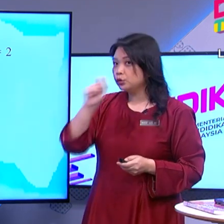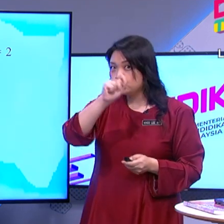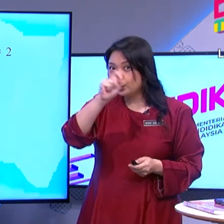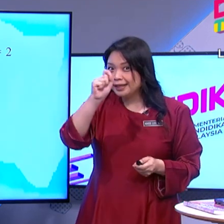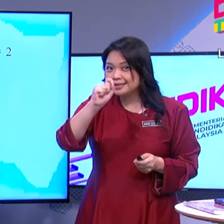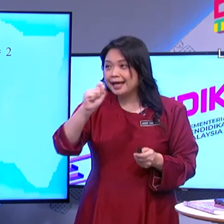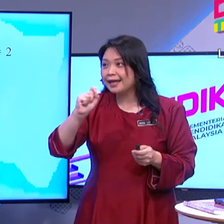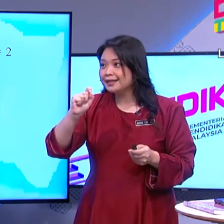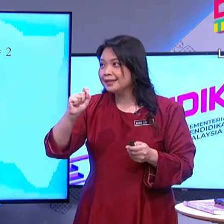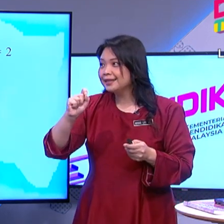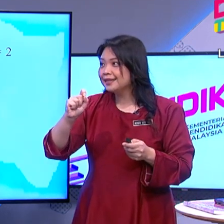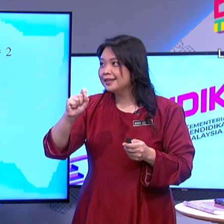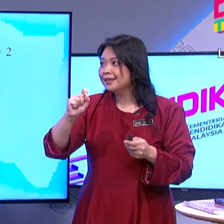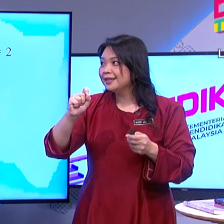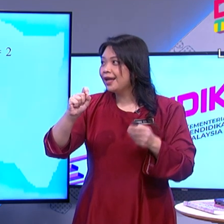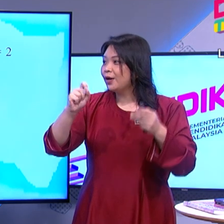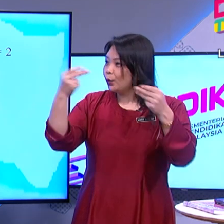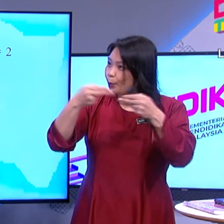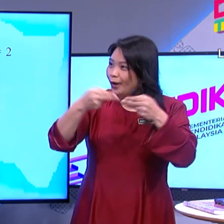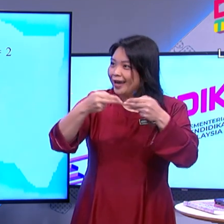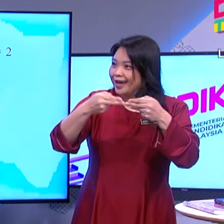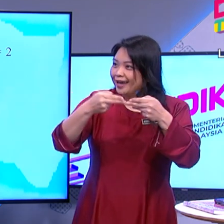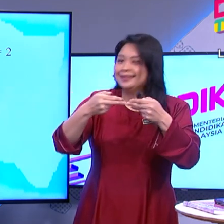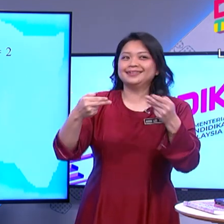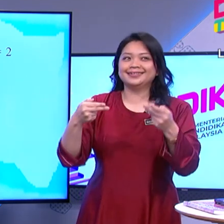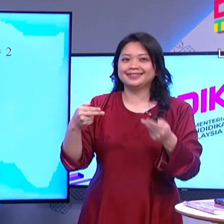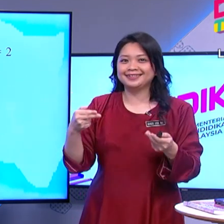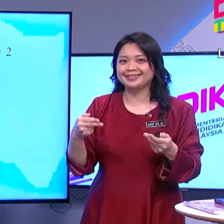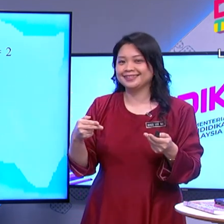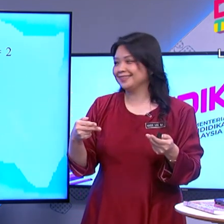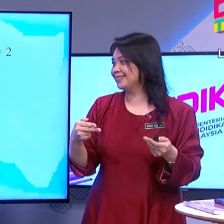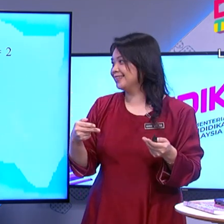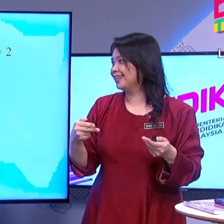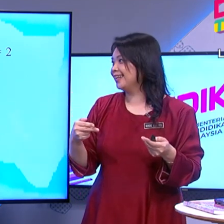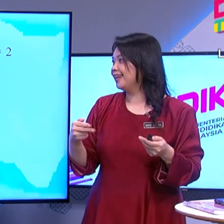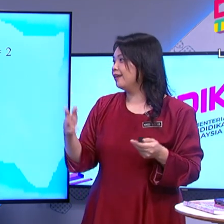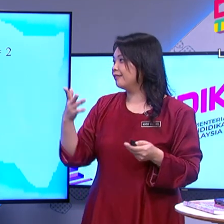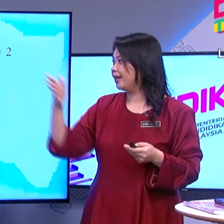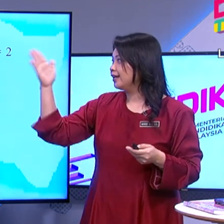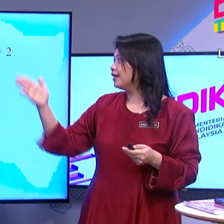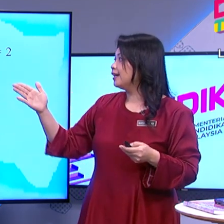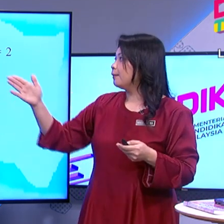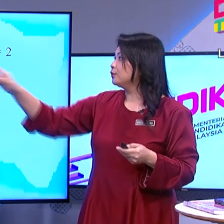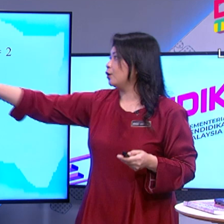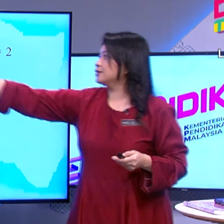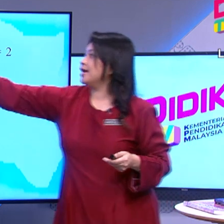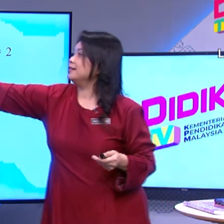Hai Tuliskan Hai hubungan yang hai oke song-song